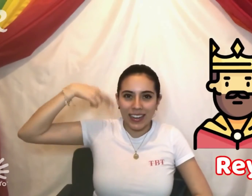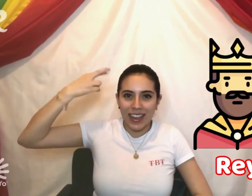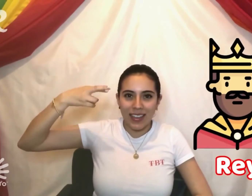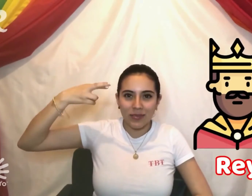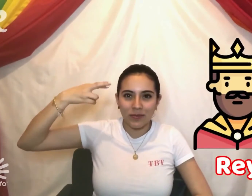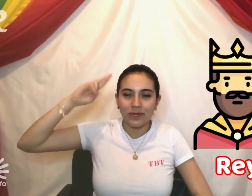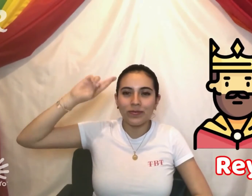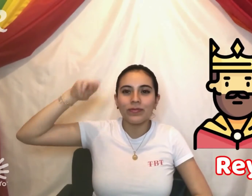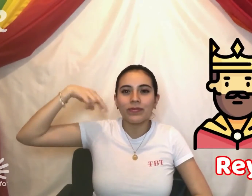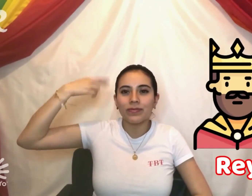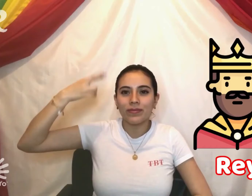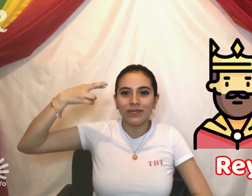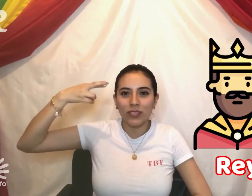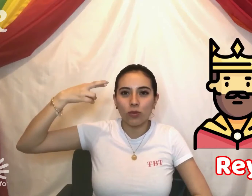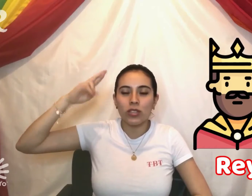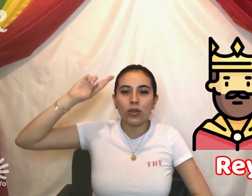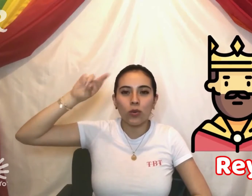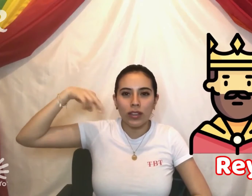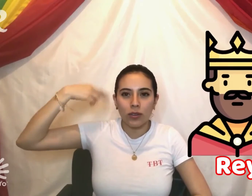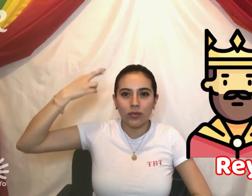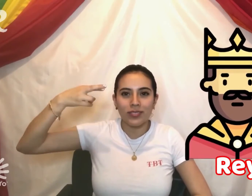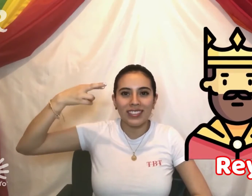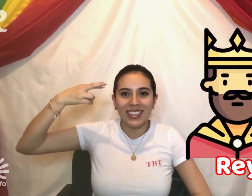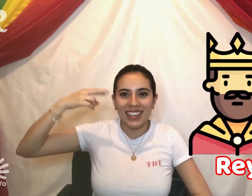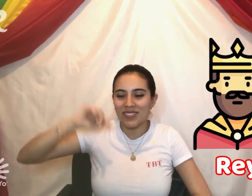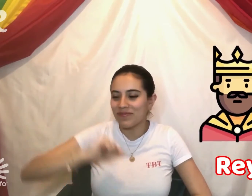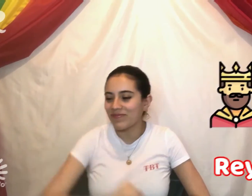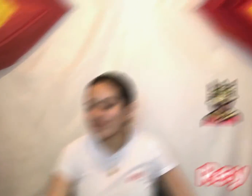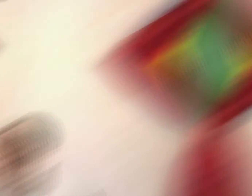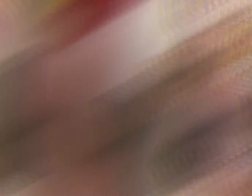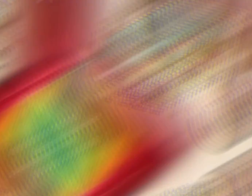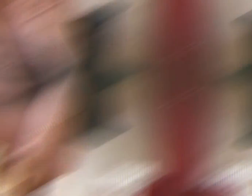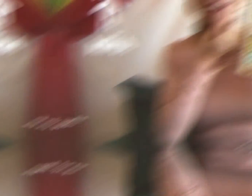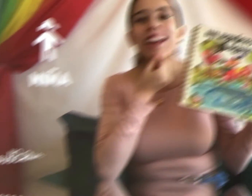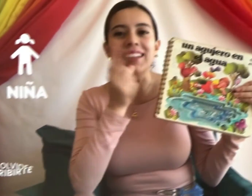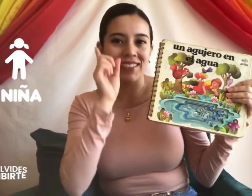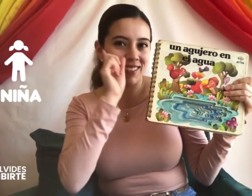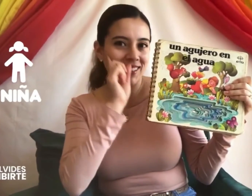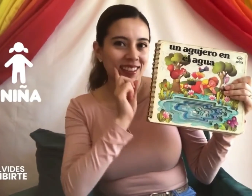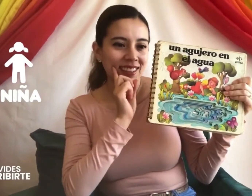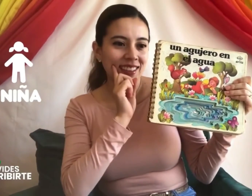Rey. Un circulito. Rey. Niña.